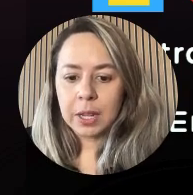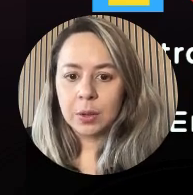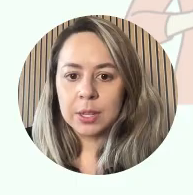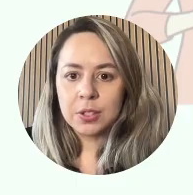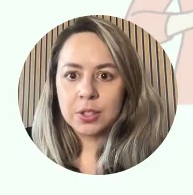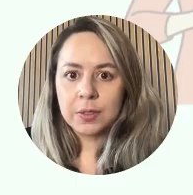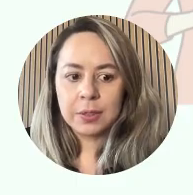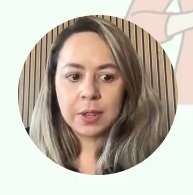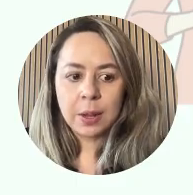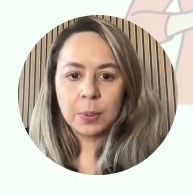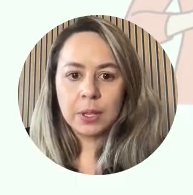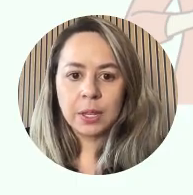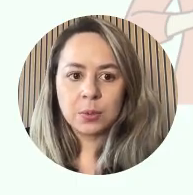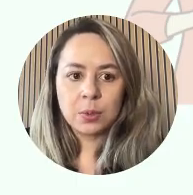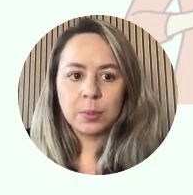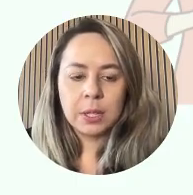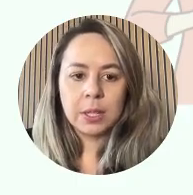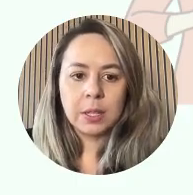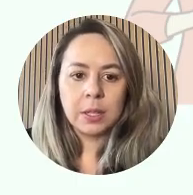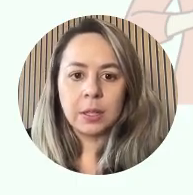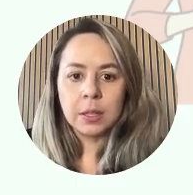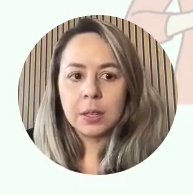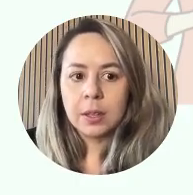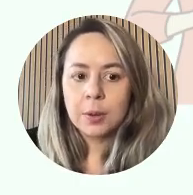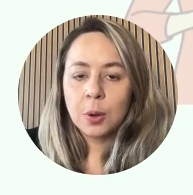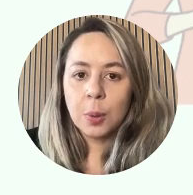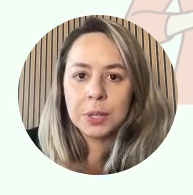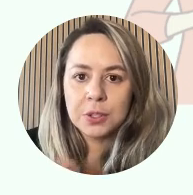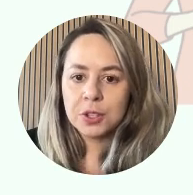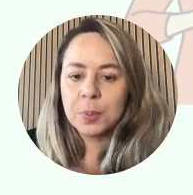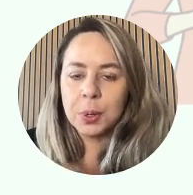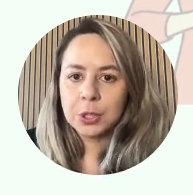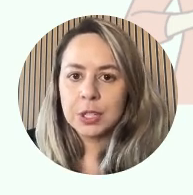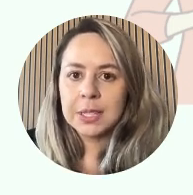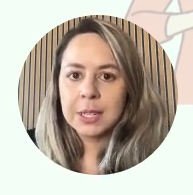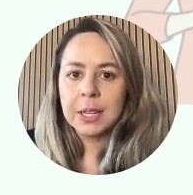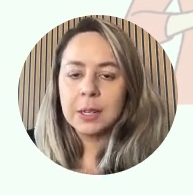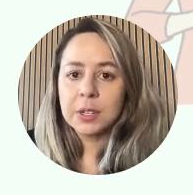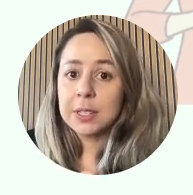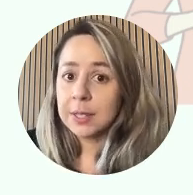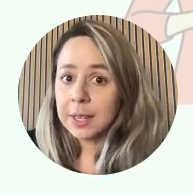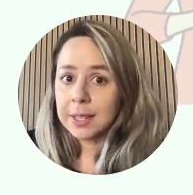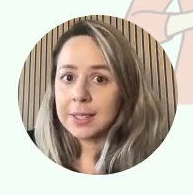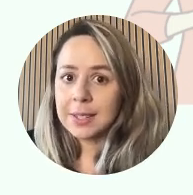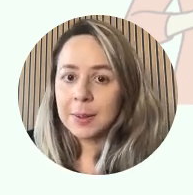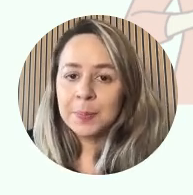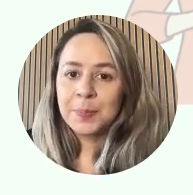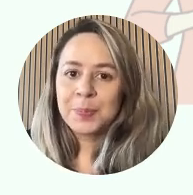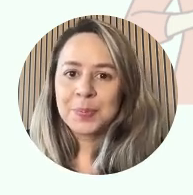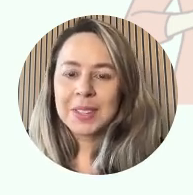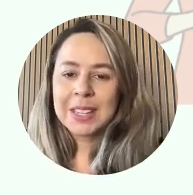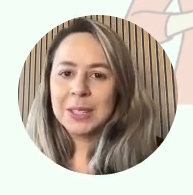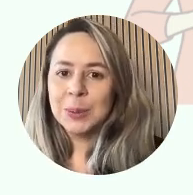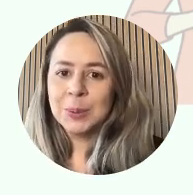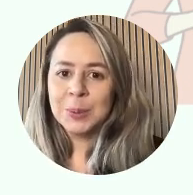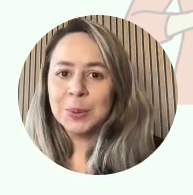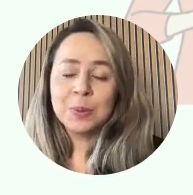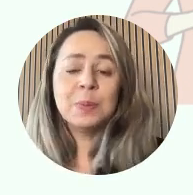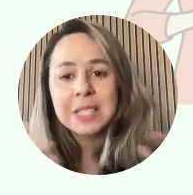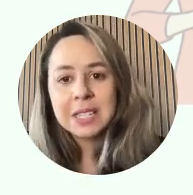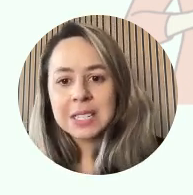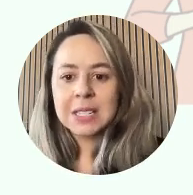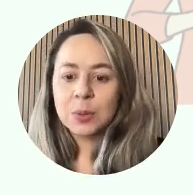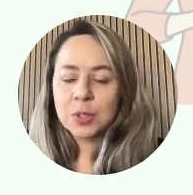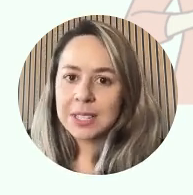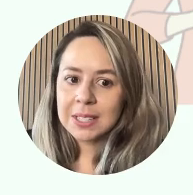Bom, agora a gente vai falar um pouquinho sobre como que a gente pode inserir a língua de sinais no